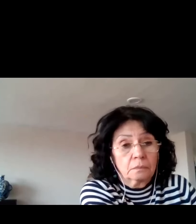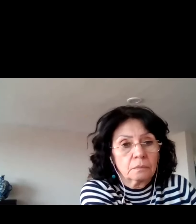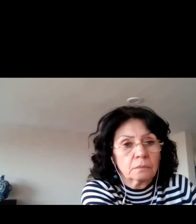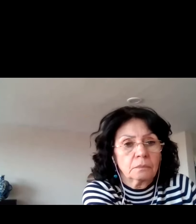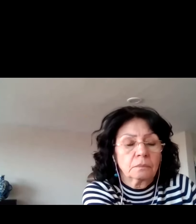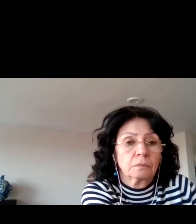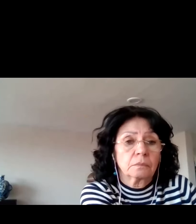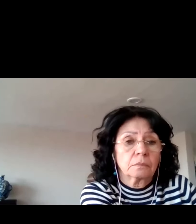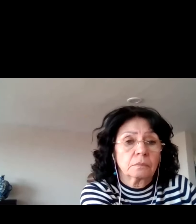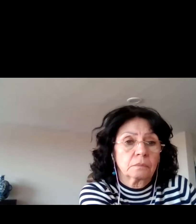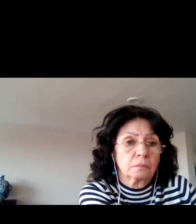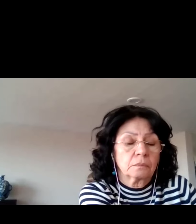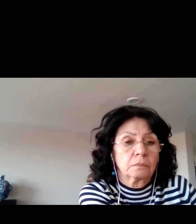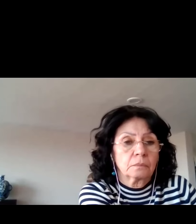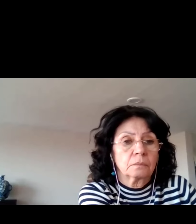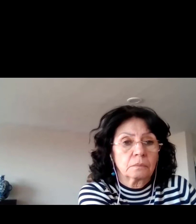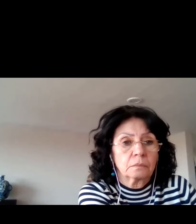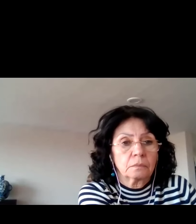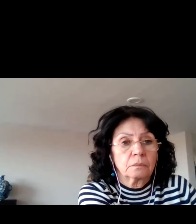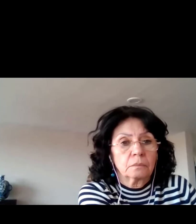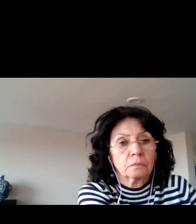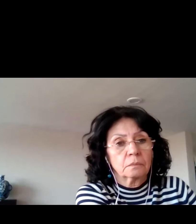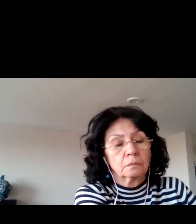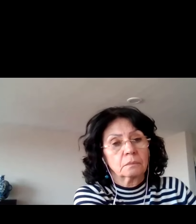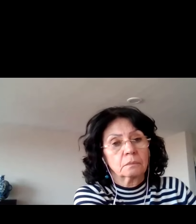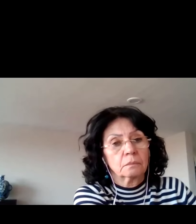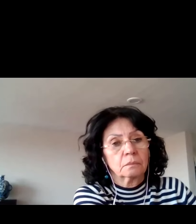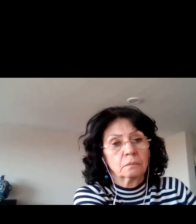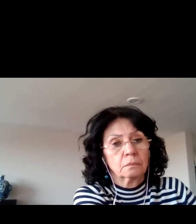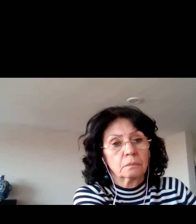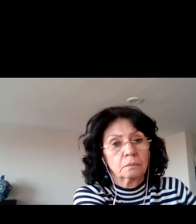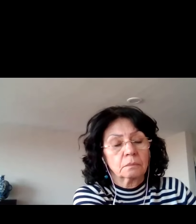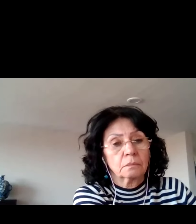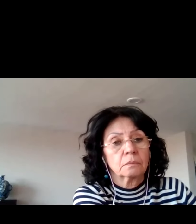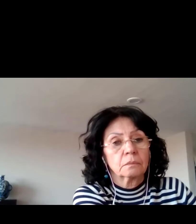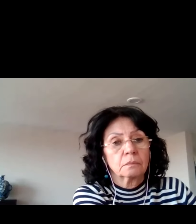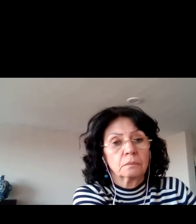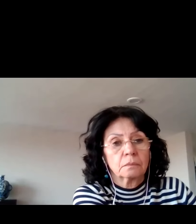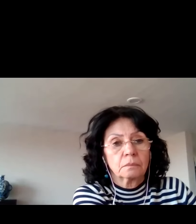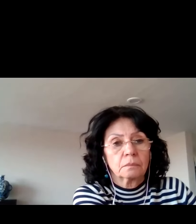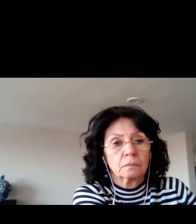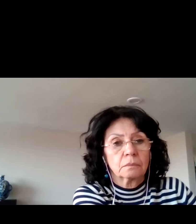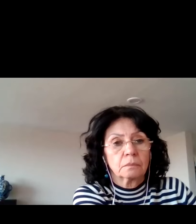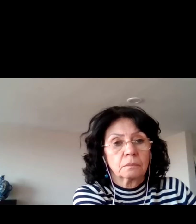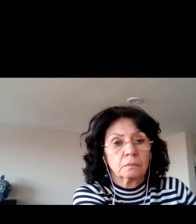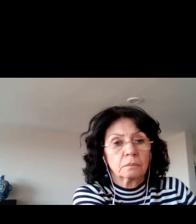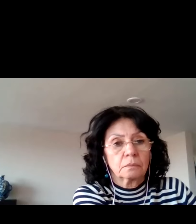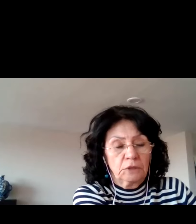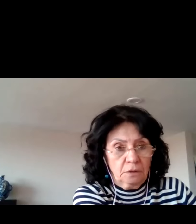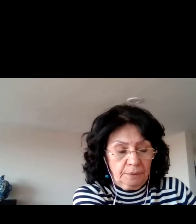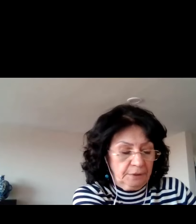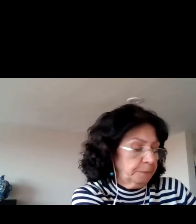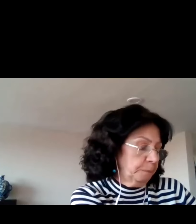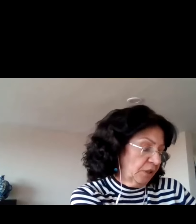humanos te encargas de ver que todas las otras áreas también estén cumpliendo con eso. Entonces, el responsable es la